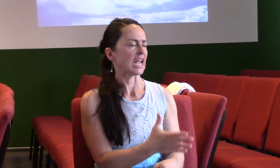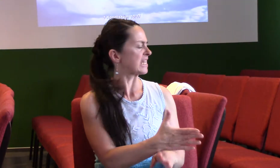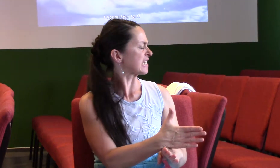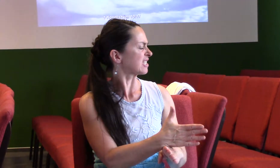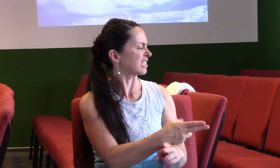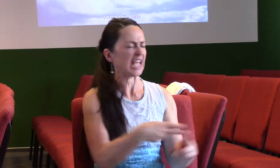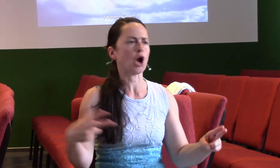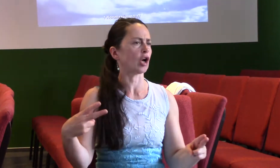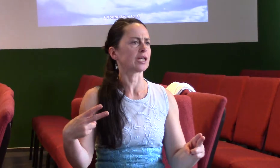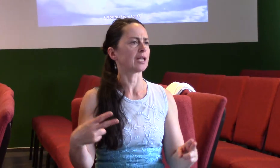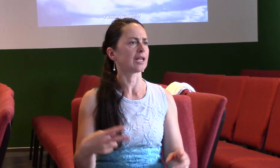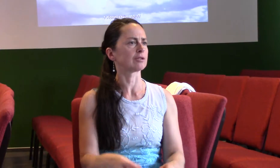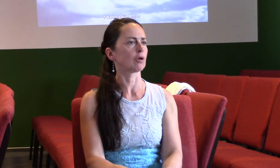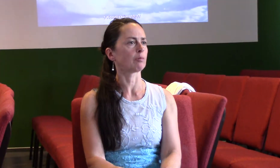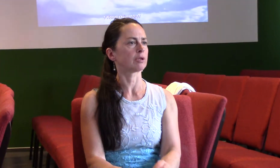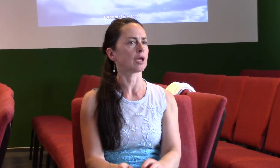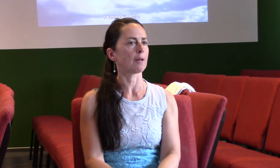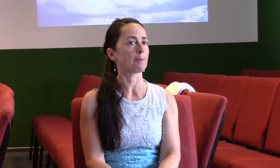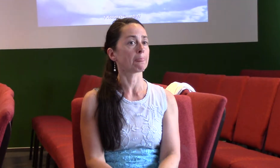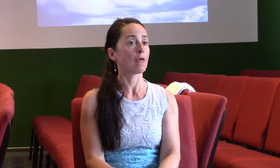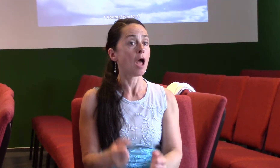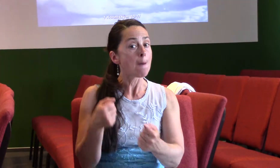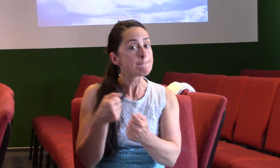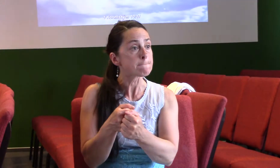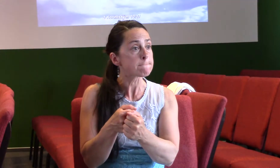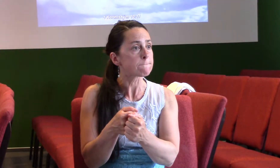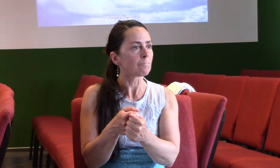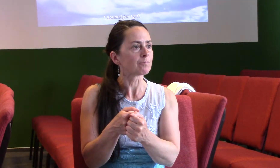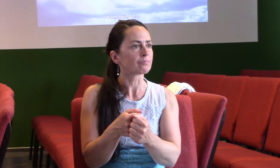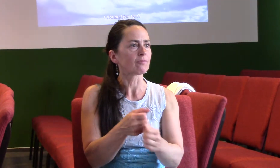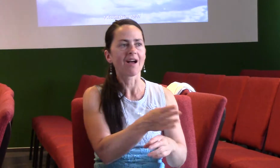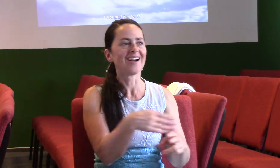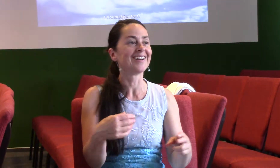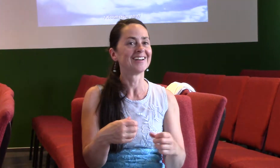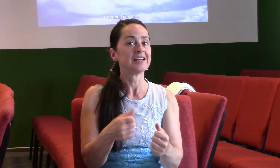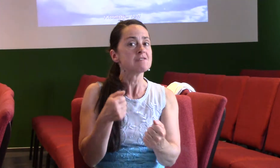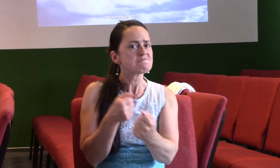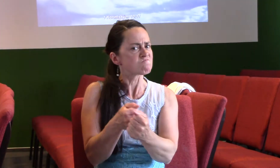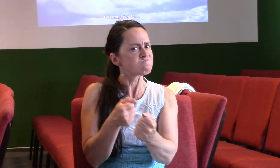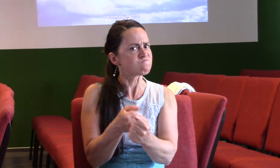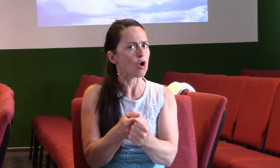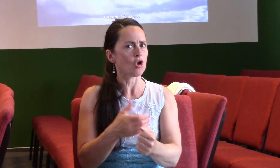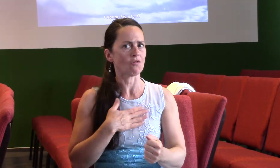proti těm lidem, ale proti těm demonským mocem tmy, které to způsobili.